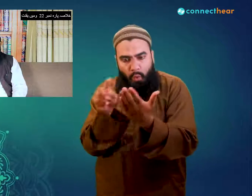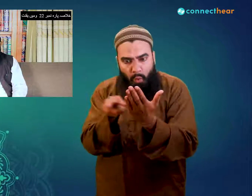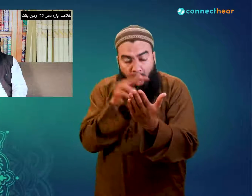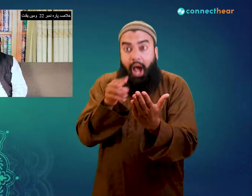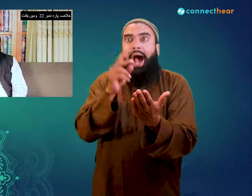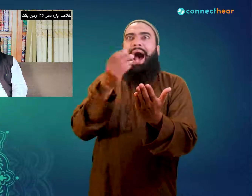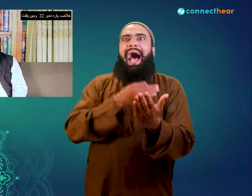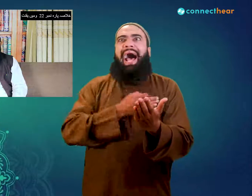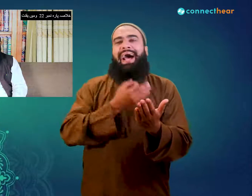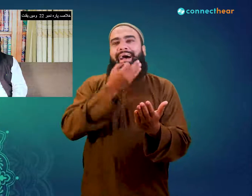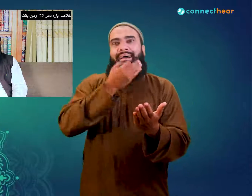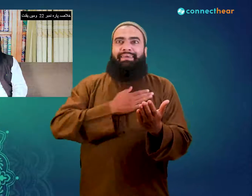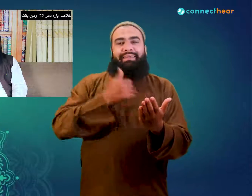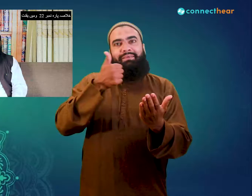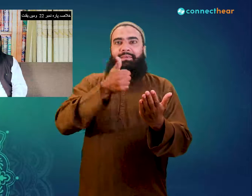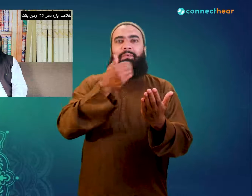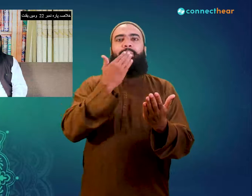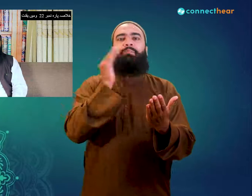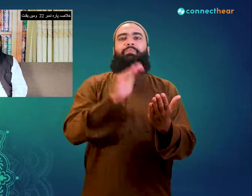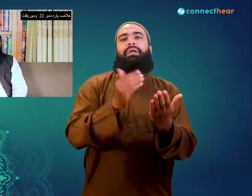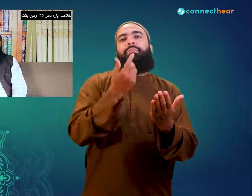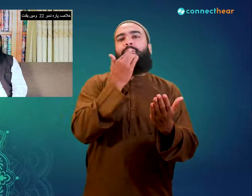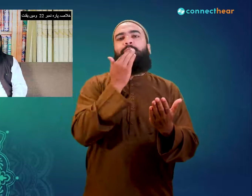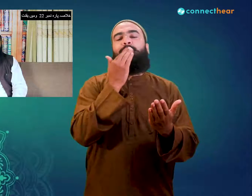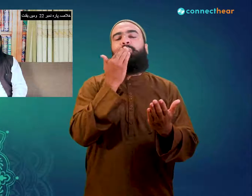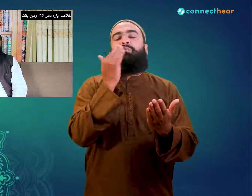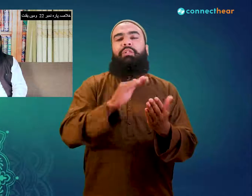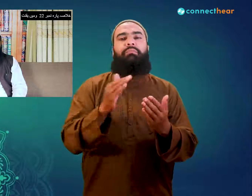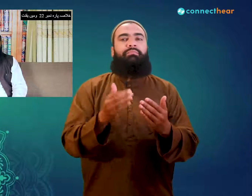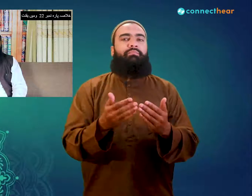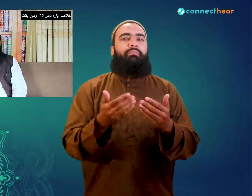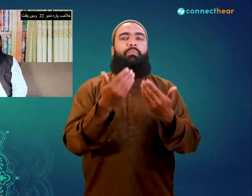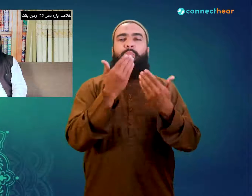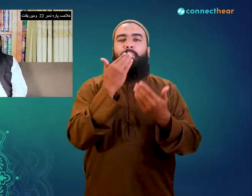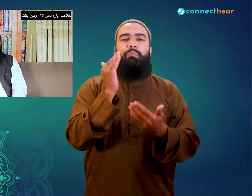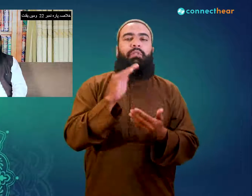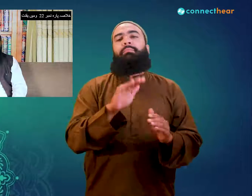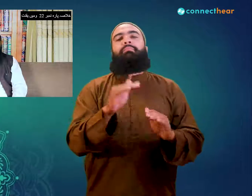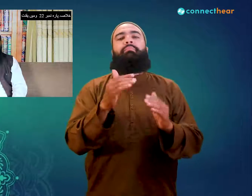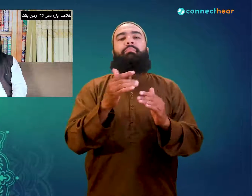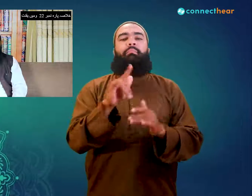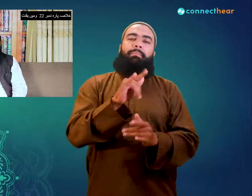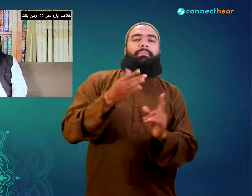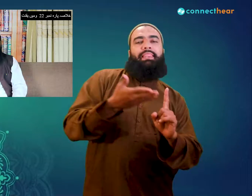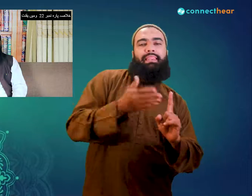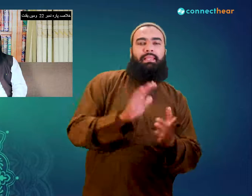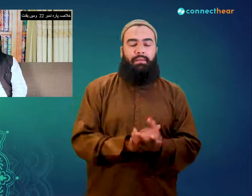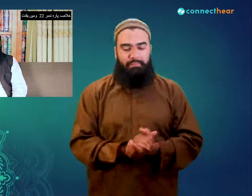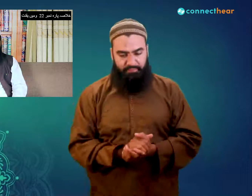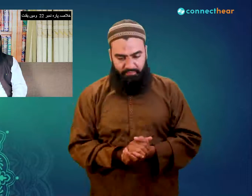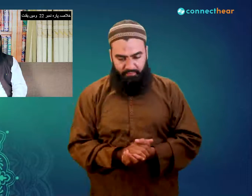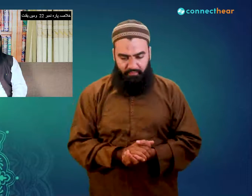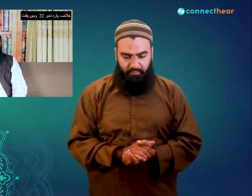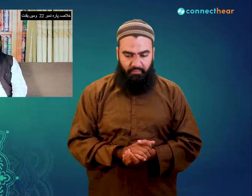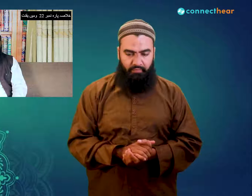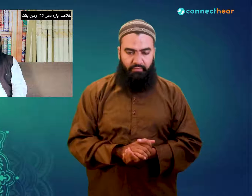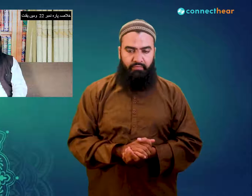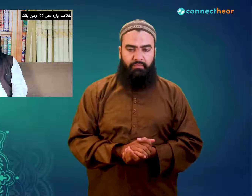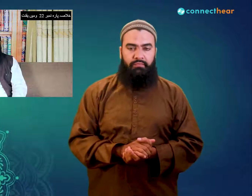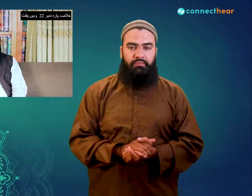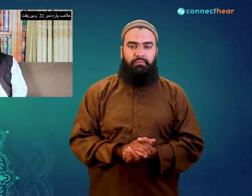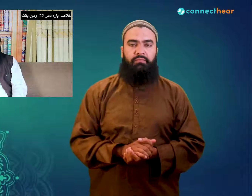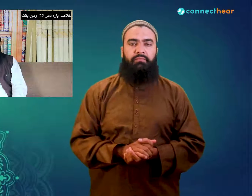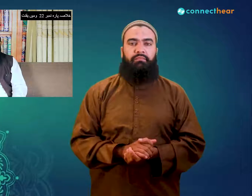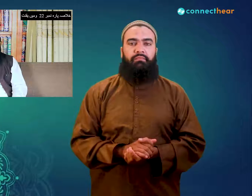آیت نمبر 40، ما کان محمد ابا احد من رجالکم ولکن رسول اللہ وخاتم